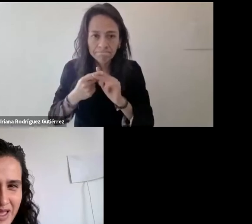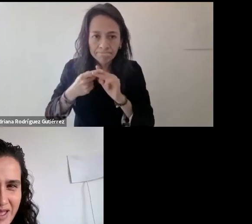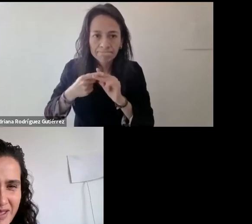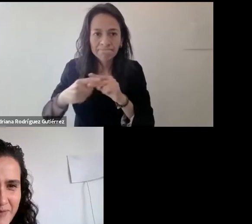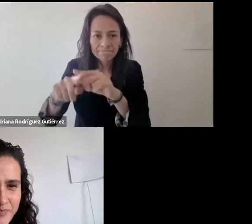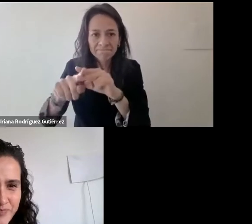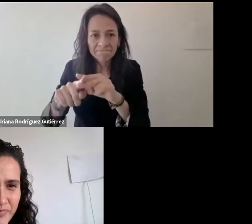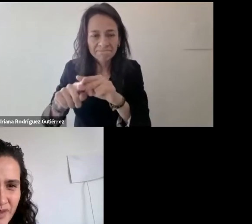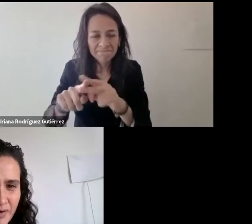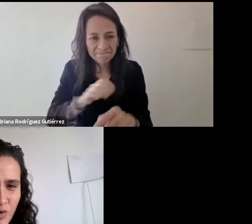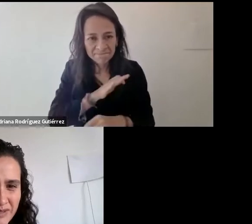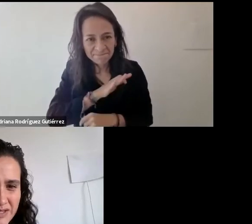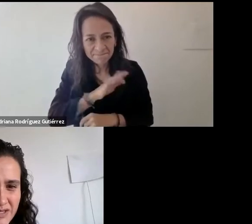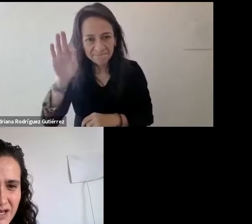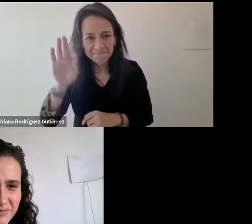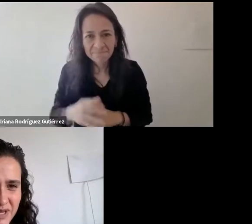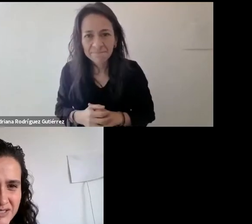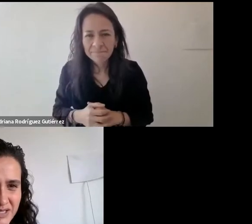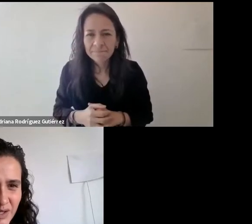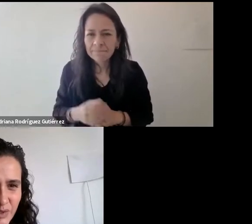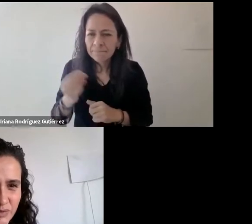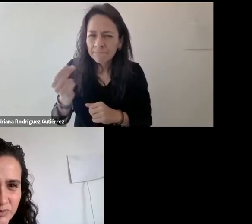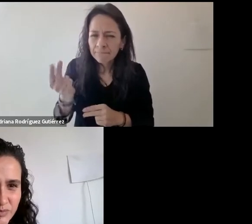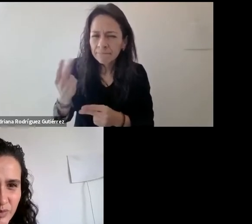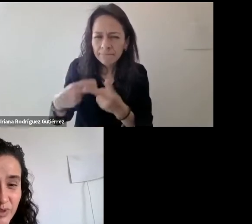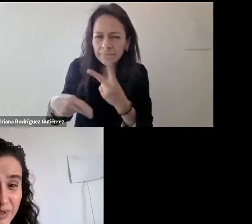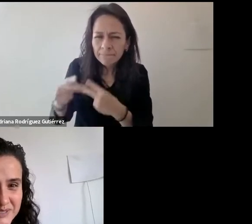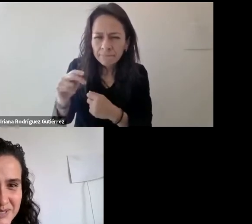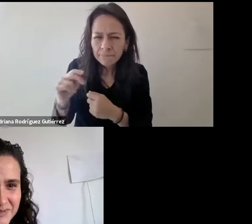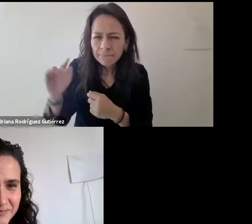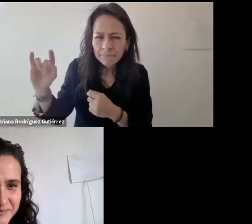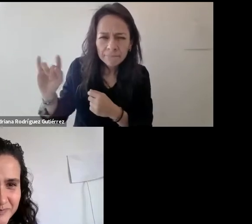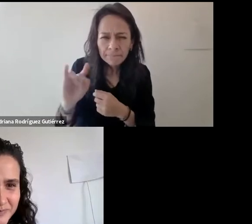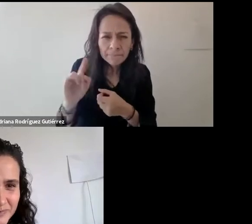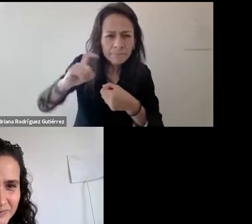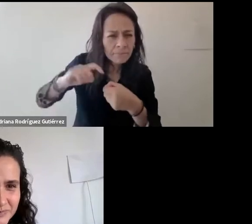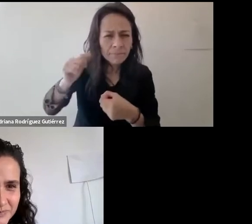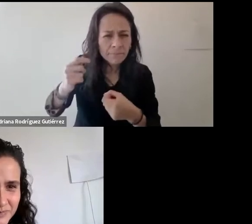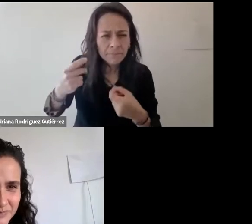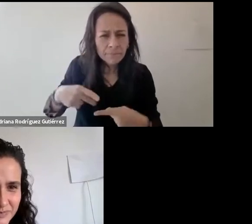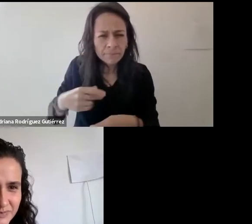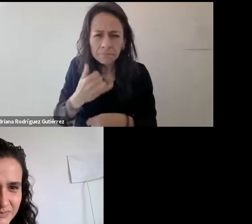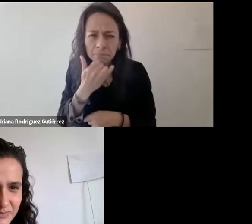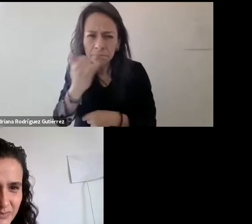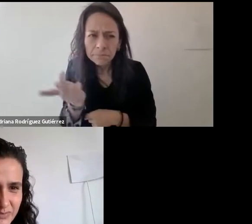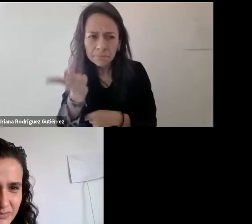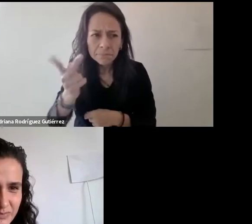¿Va a conectarse alguien más, Ricardo? Pregunta, buenas tardes.